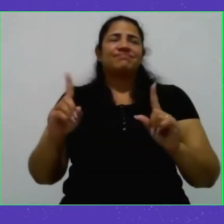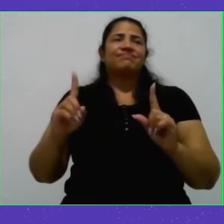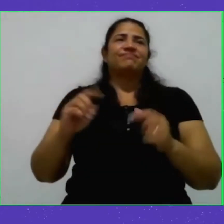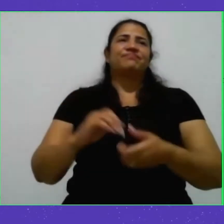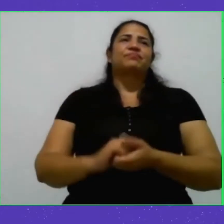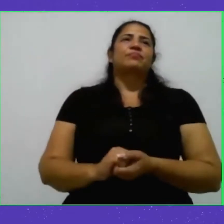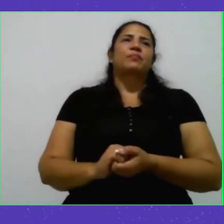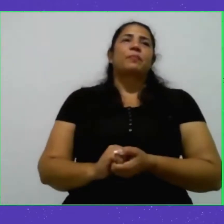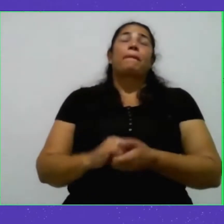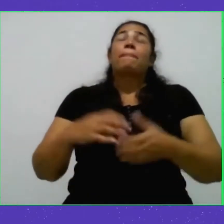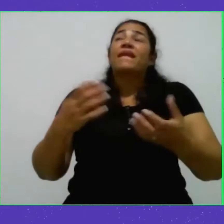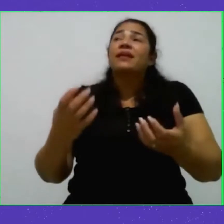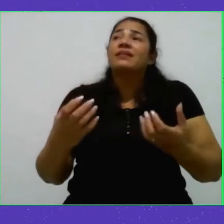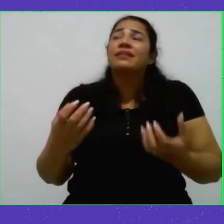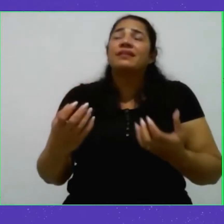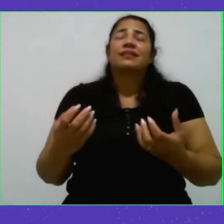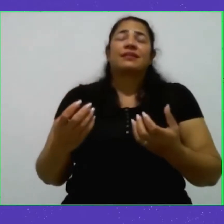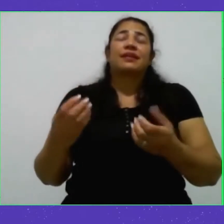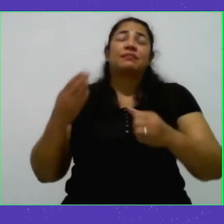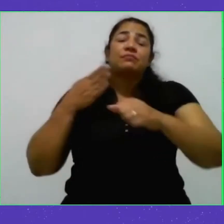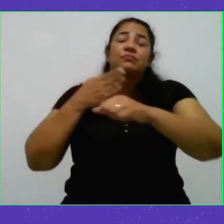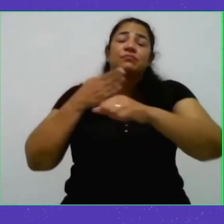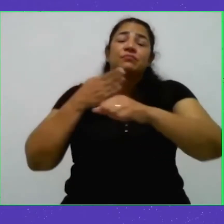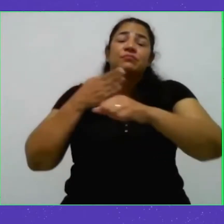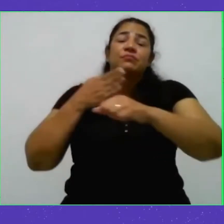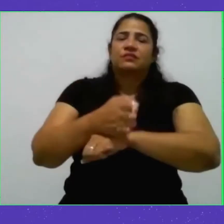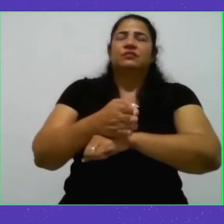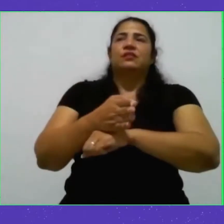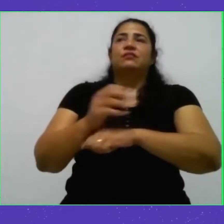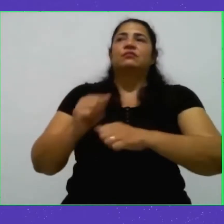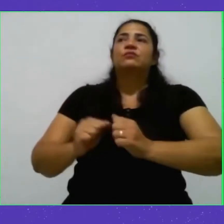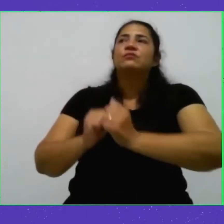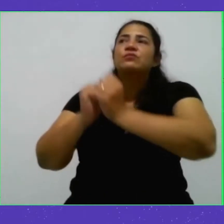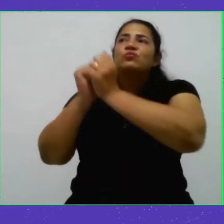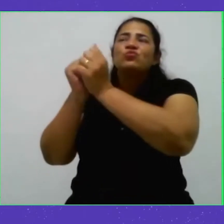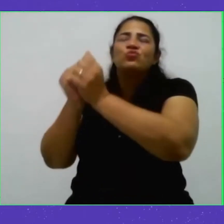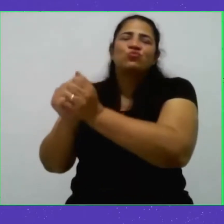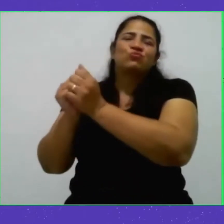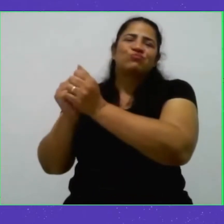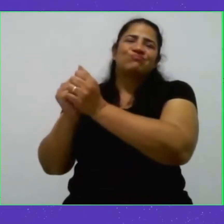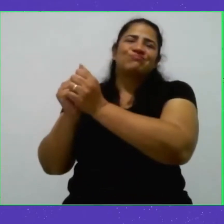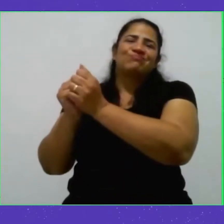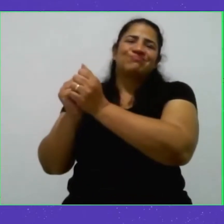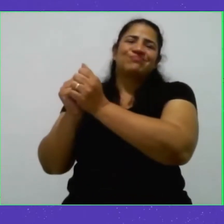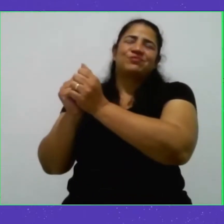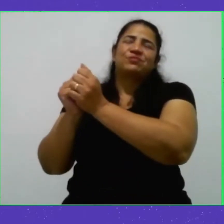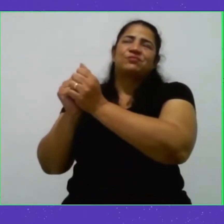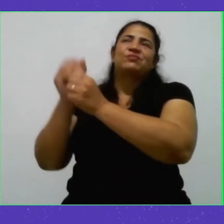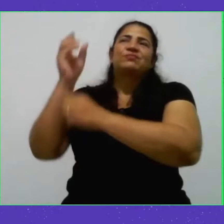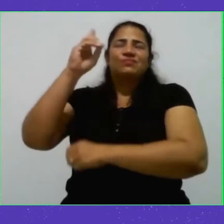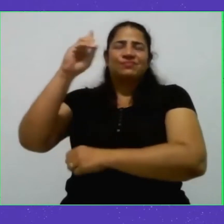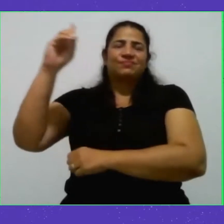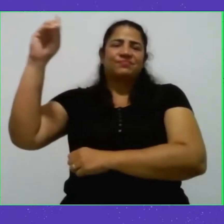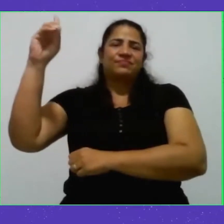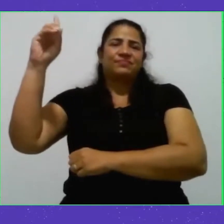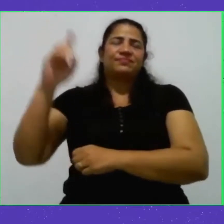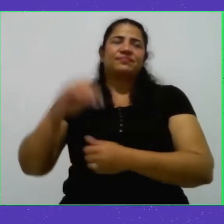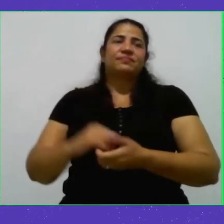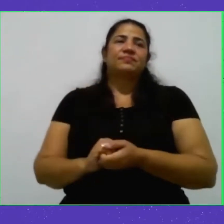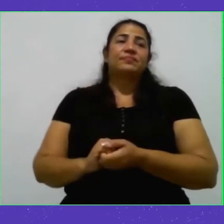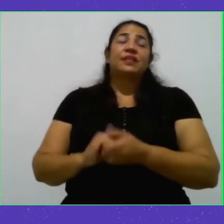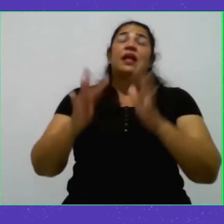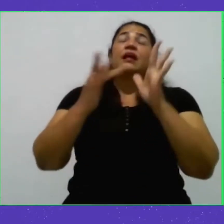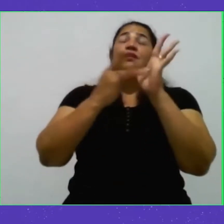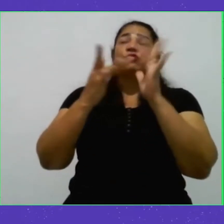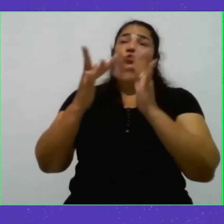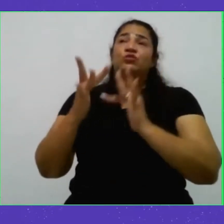disso. Ele tinha um ambiente de felicidade total com o Pai. Mas Ele escolheu